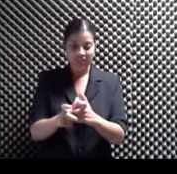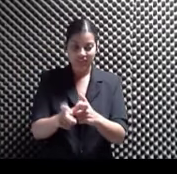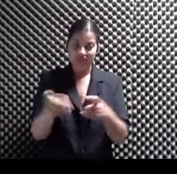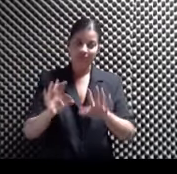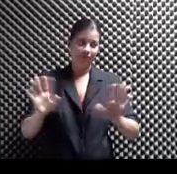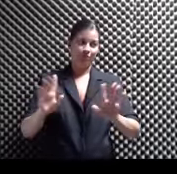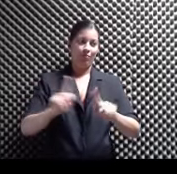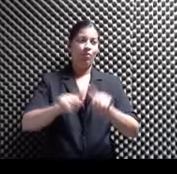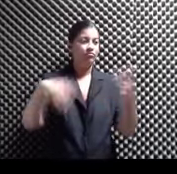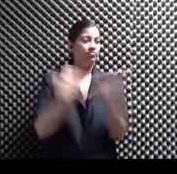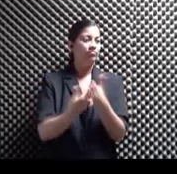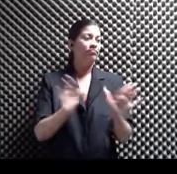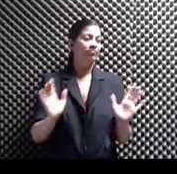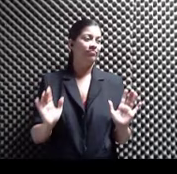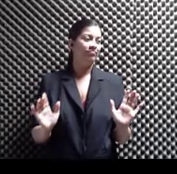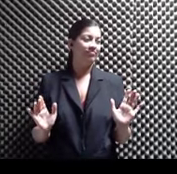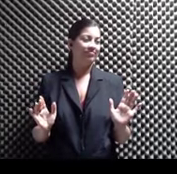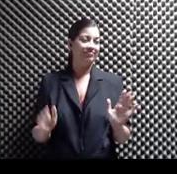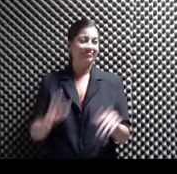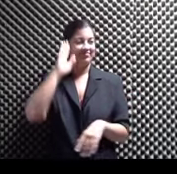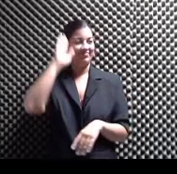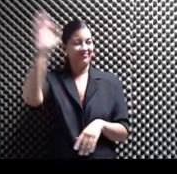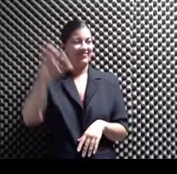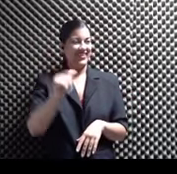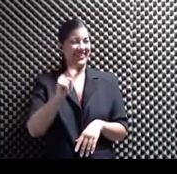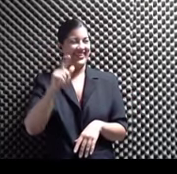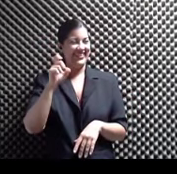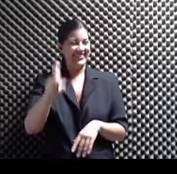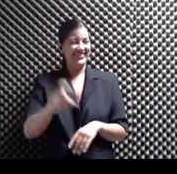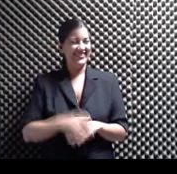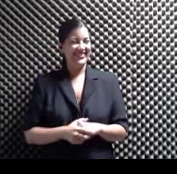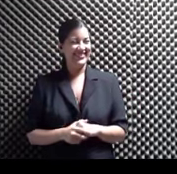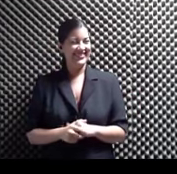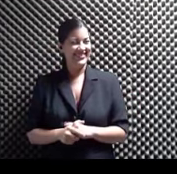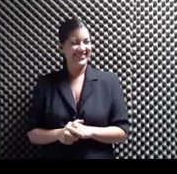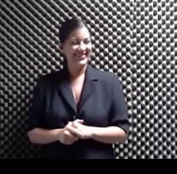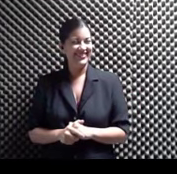Pero estamos aquí. Pero ya llegamos. Hola, Alex. Perdón, la velocidad